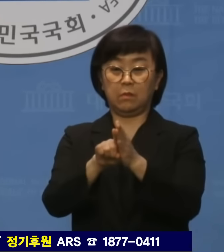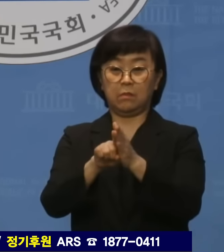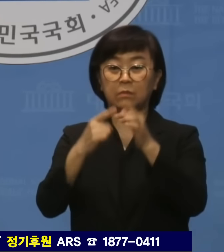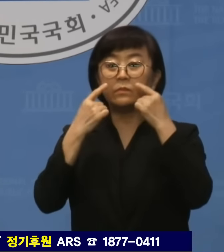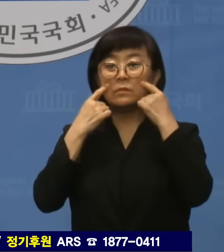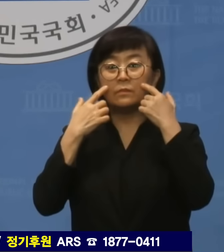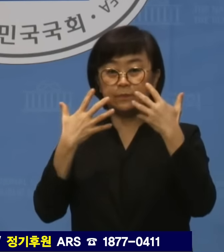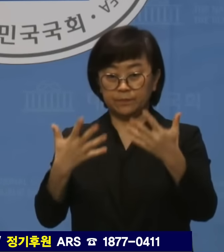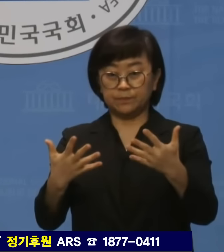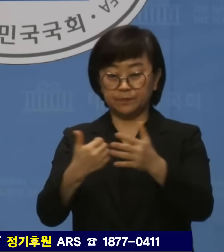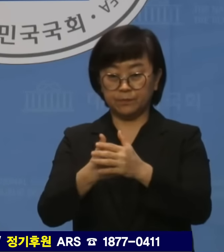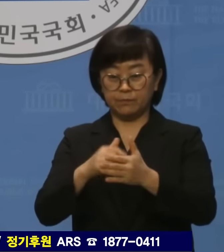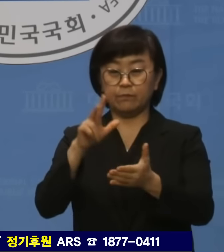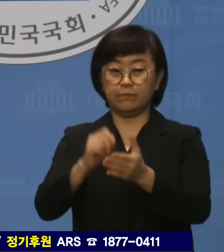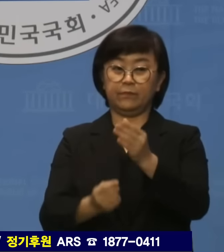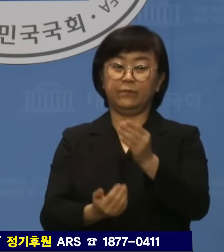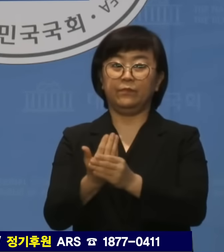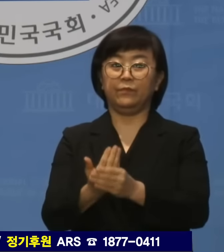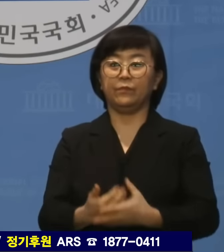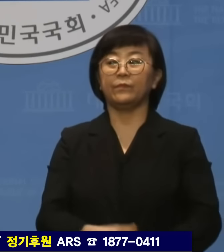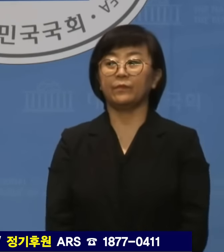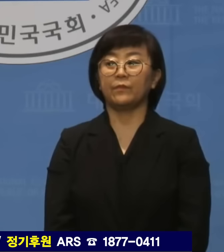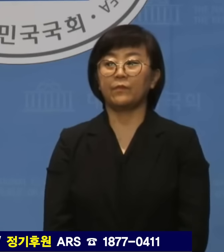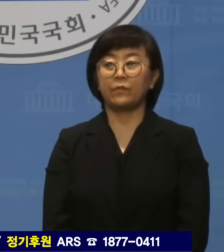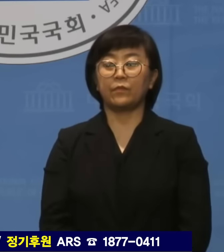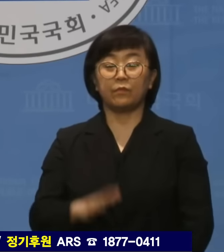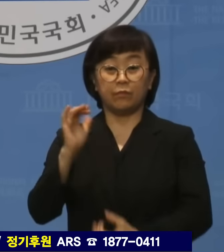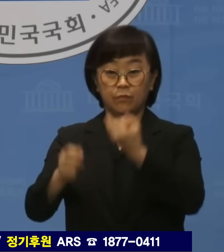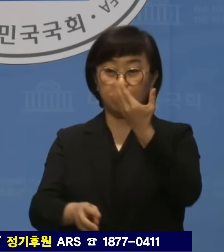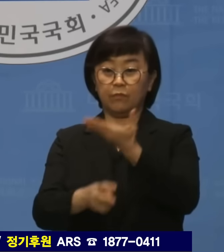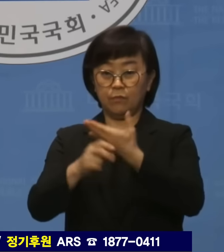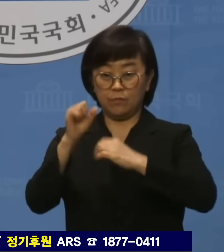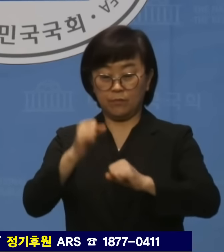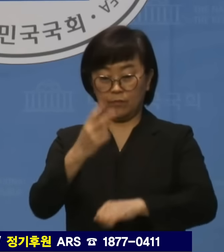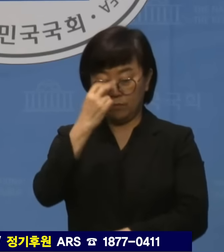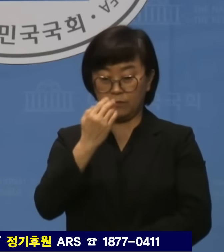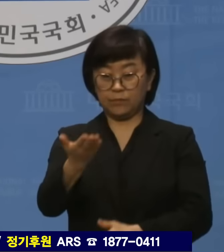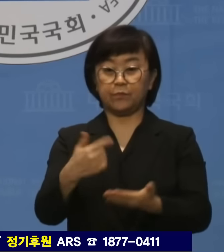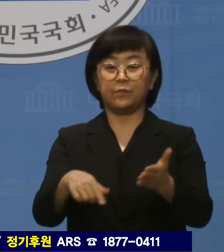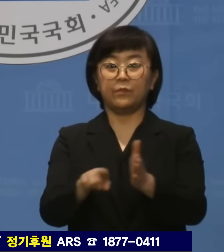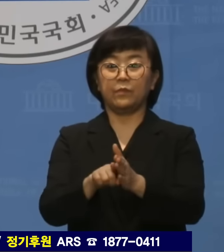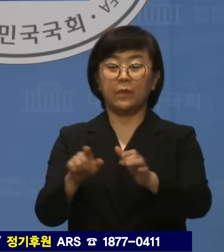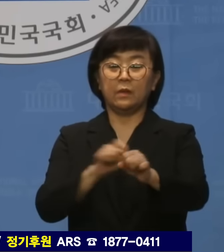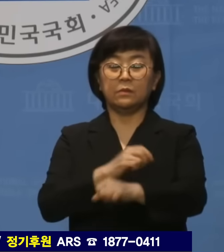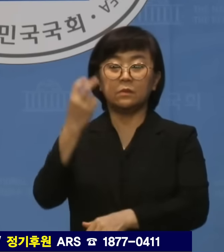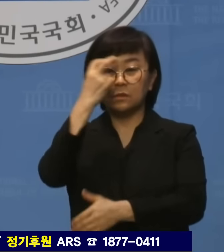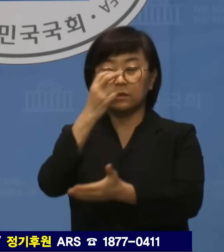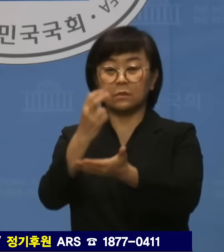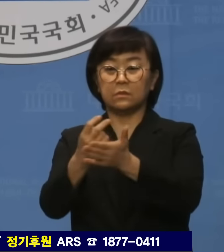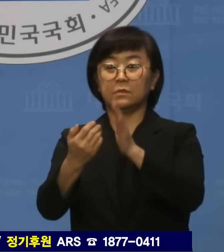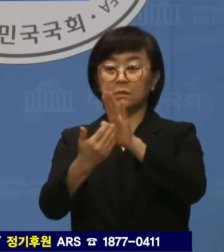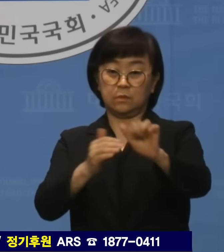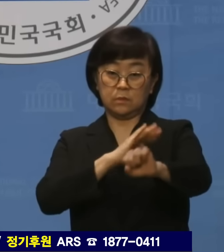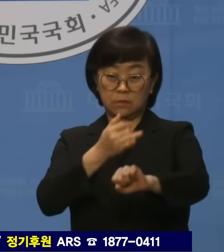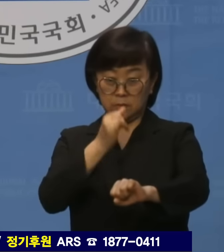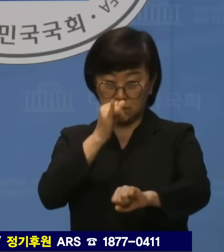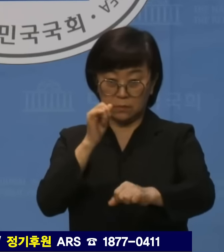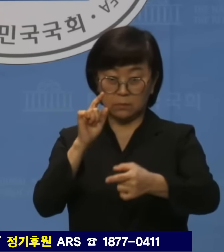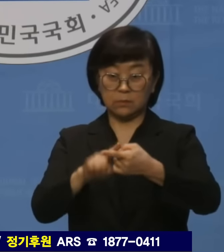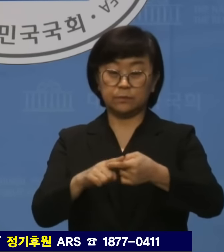명백한 이해 충돌입니다 배우자의 불법 행위를 무마하기 위해서 특검 법안의 거부권을 행사한